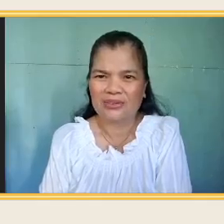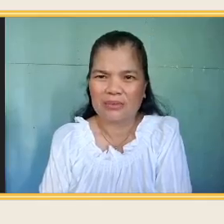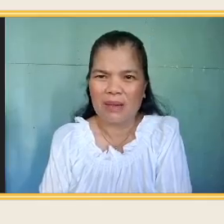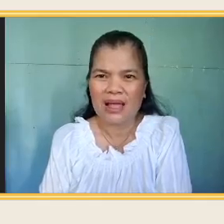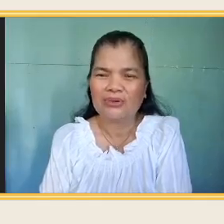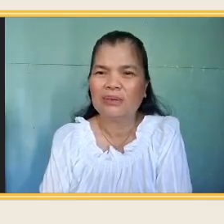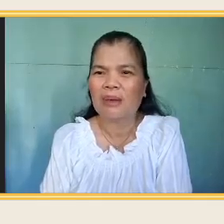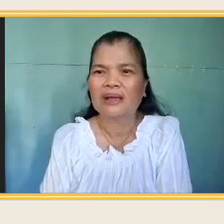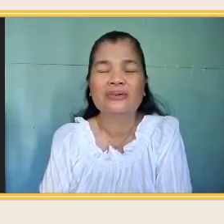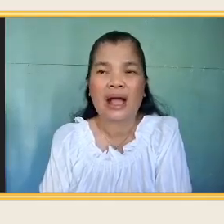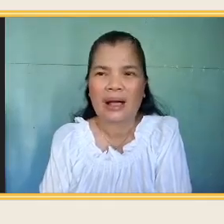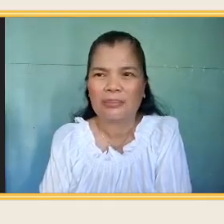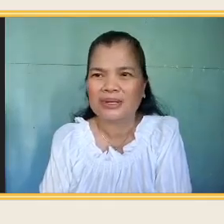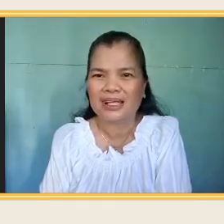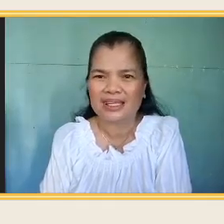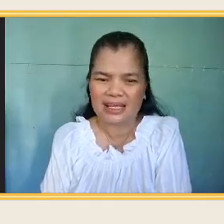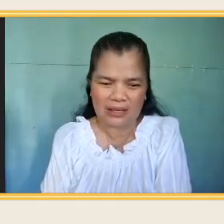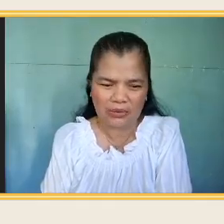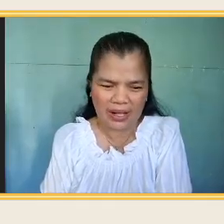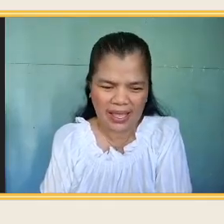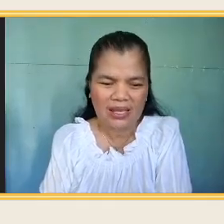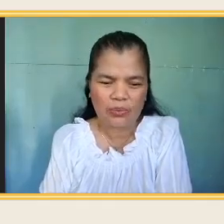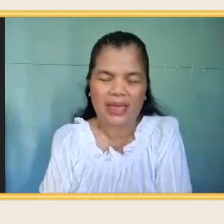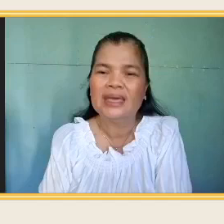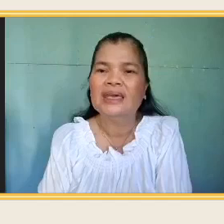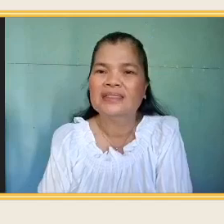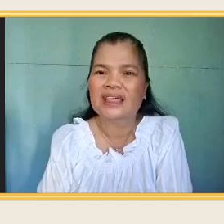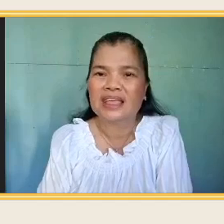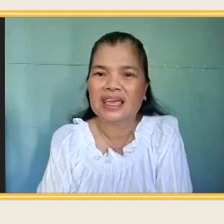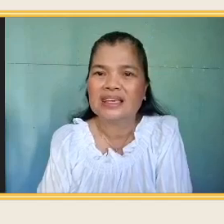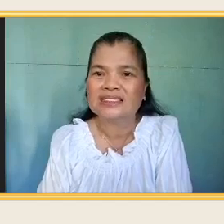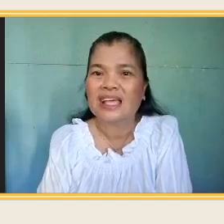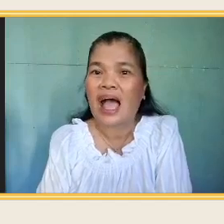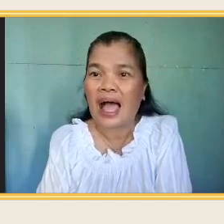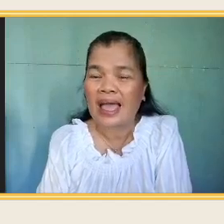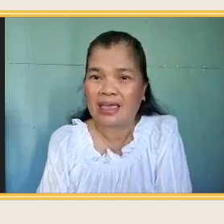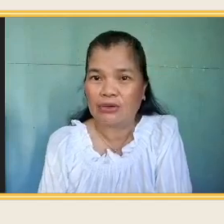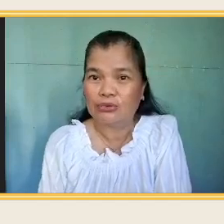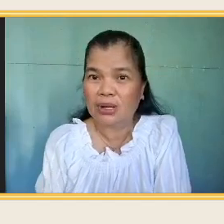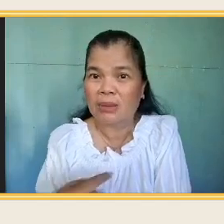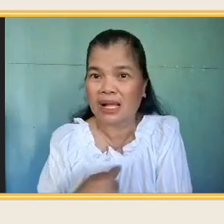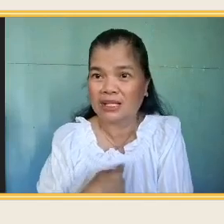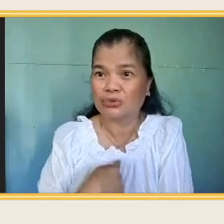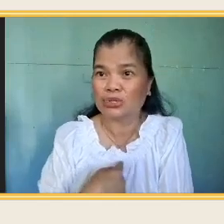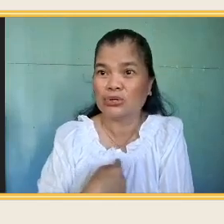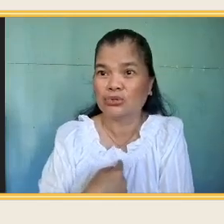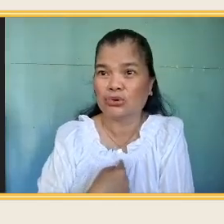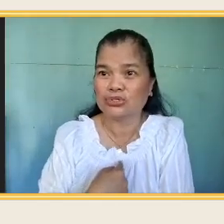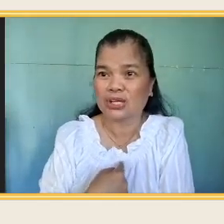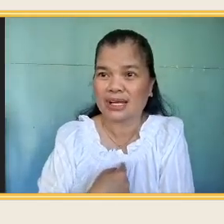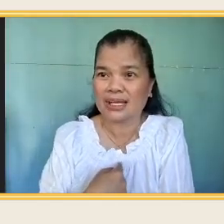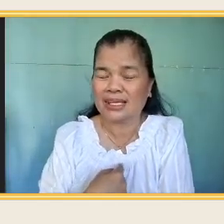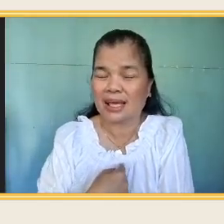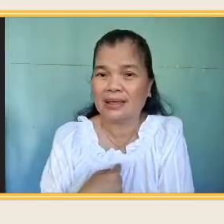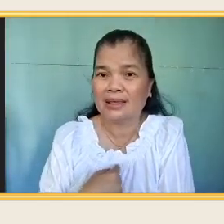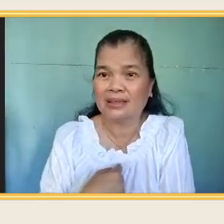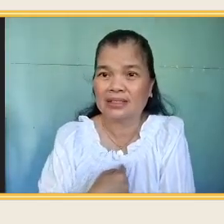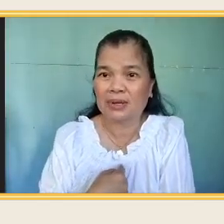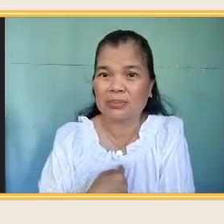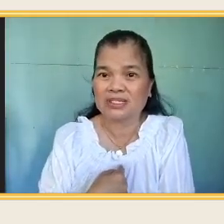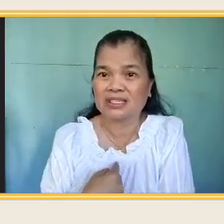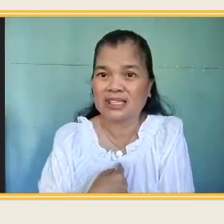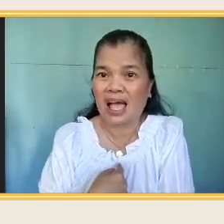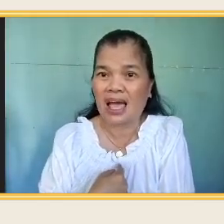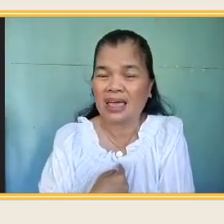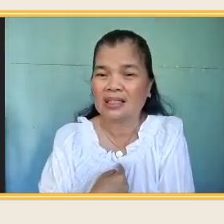Nahiya na yung iba. Yung iba, yung kahapon, di rin niya nakuha. Anyway, that is I. Yung una baga, tinuturo yung sarili niya.